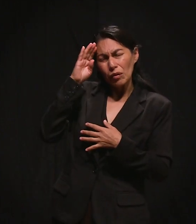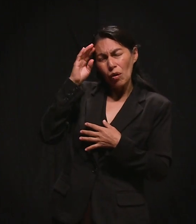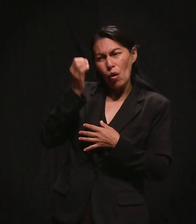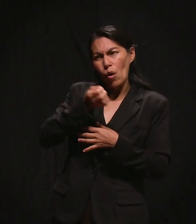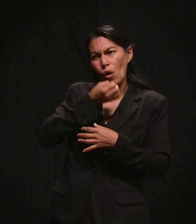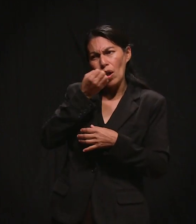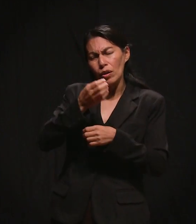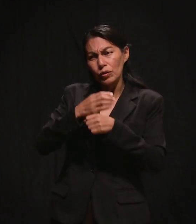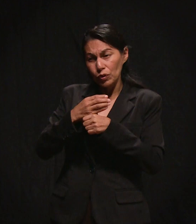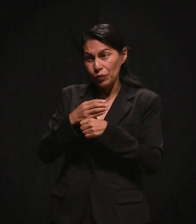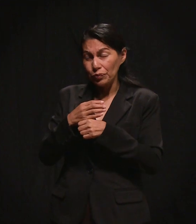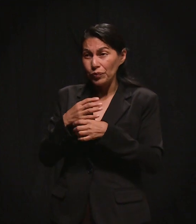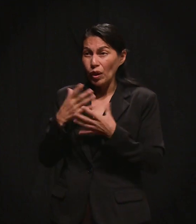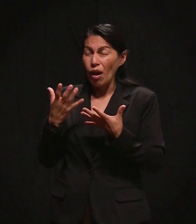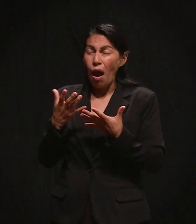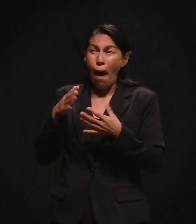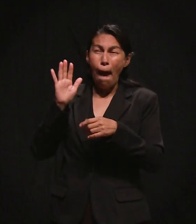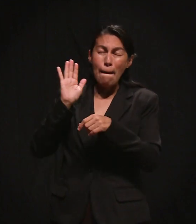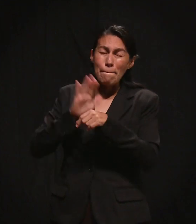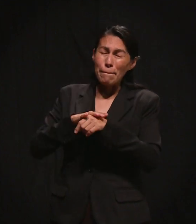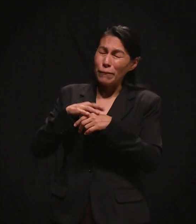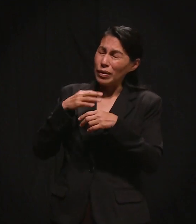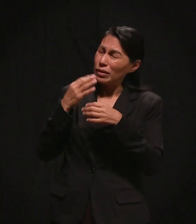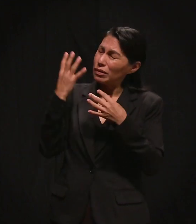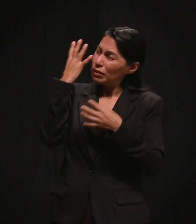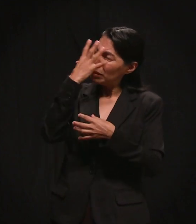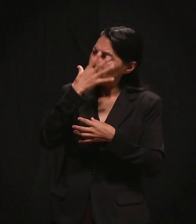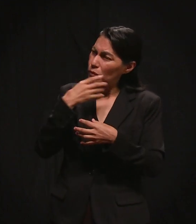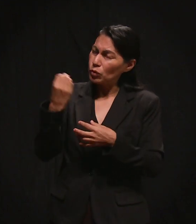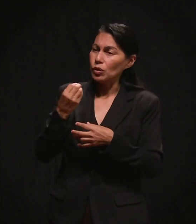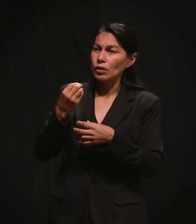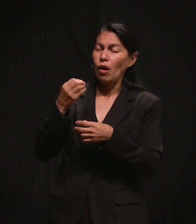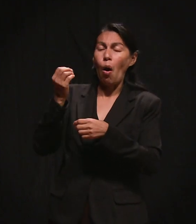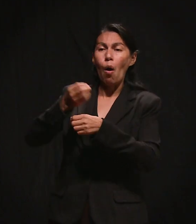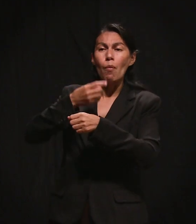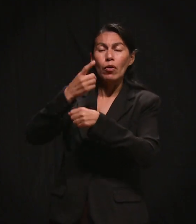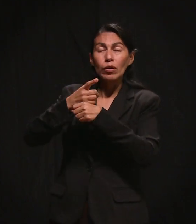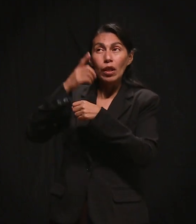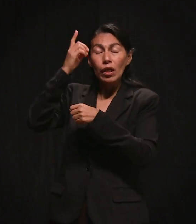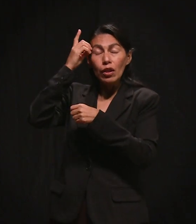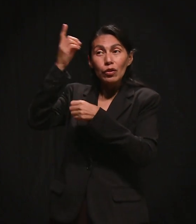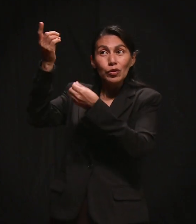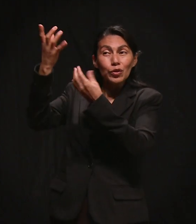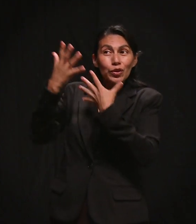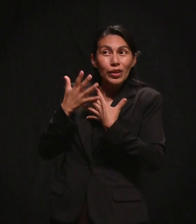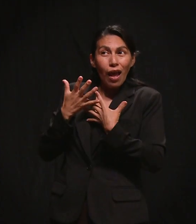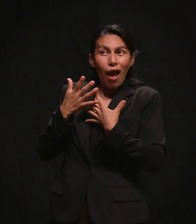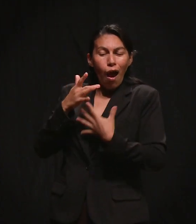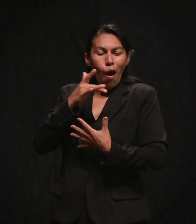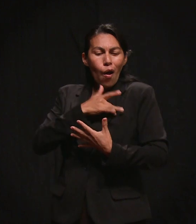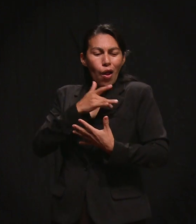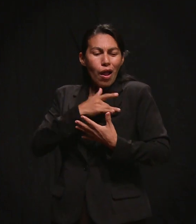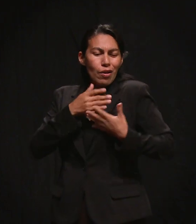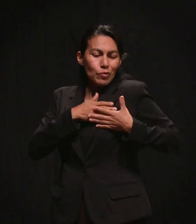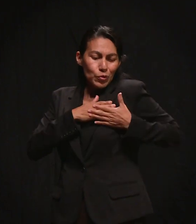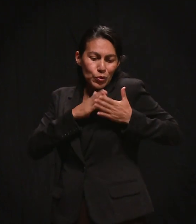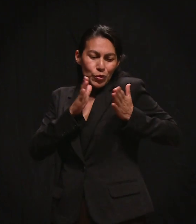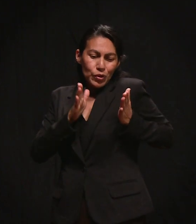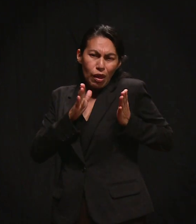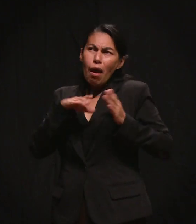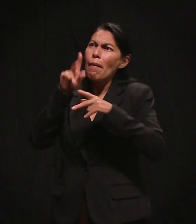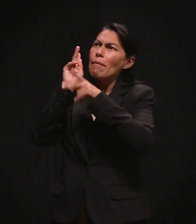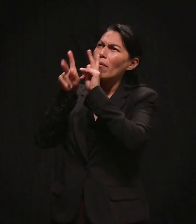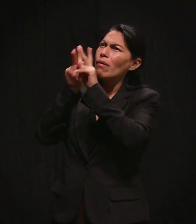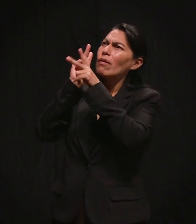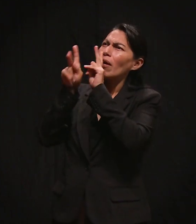Dios nos ha dejado. Es la oportunidad de hablar y abrir nuestro corazón, como dice la hermana White, ¿verdad? Esa gema me gusta mucho.